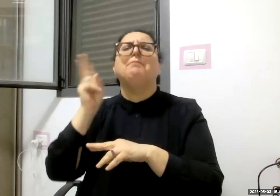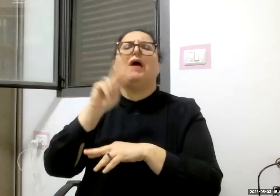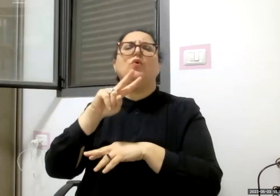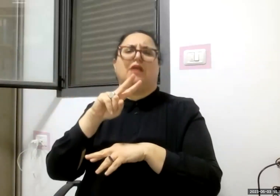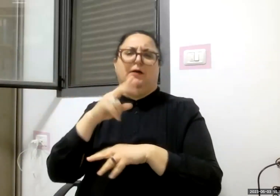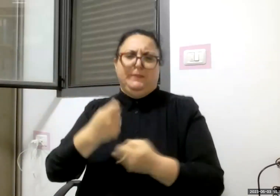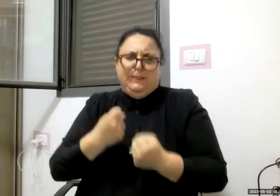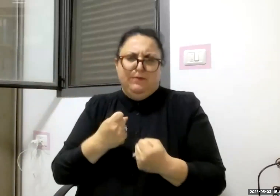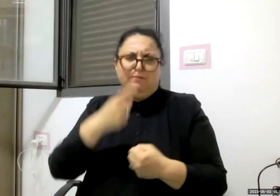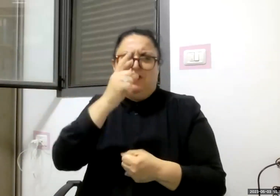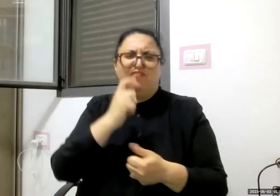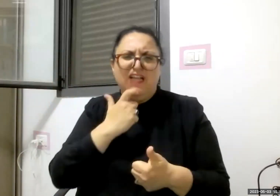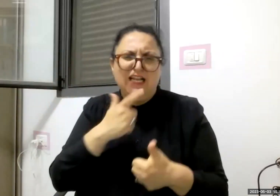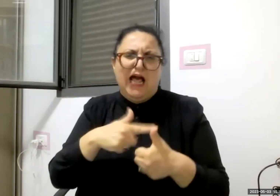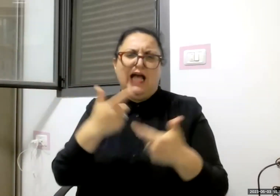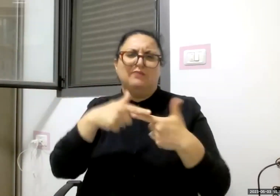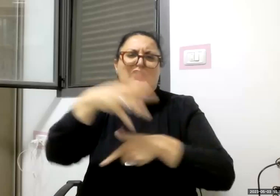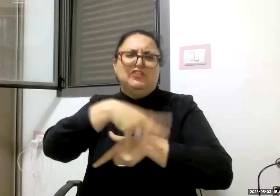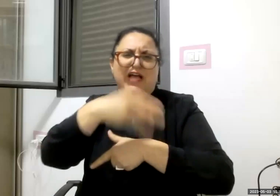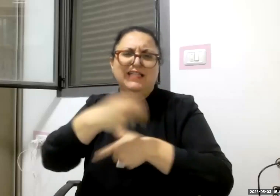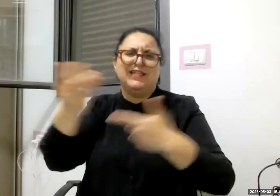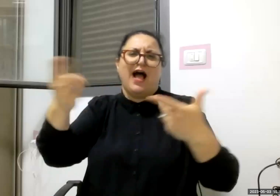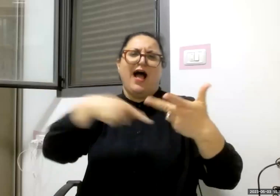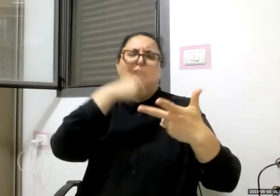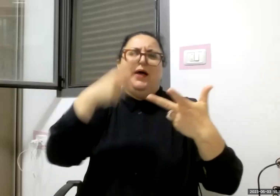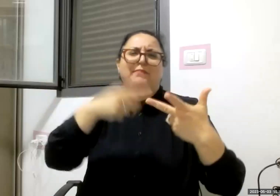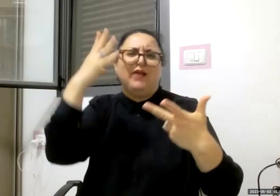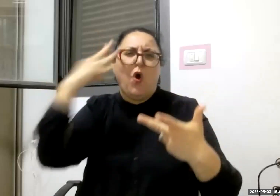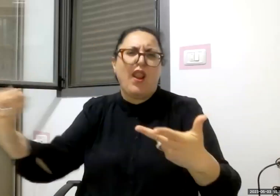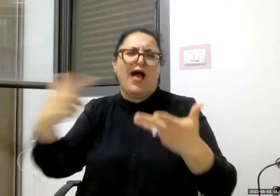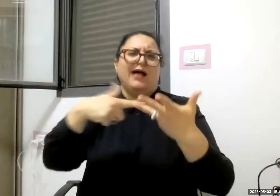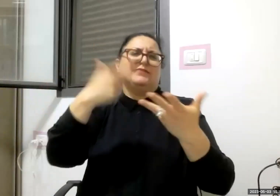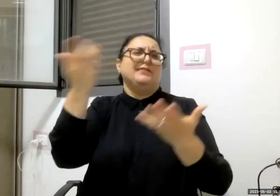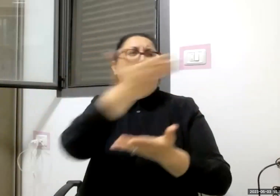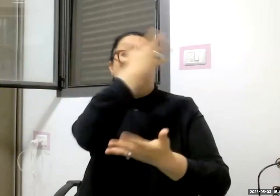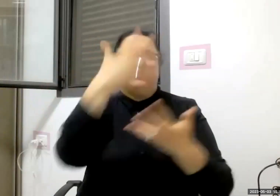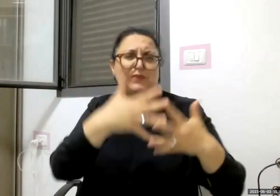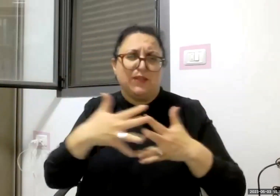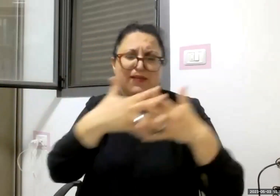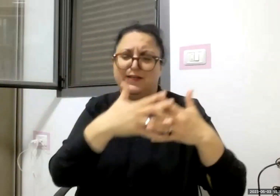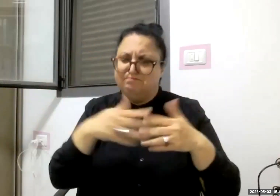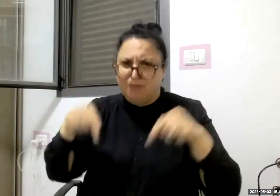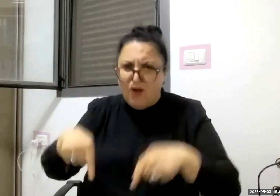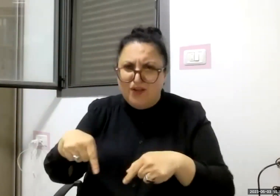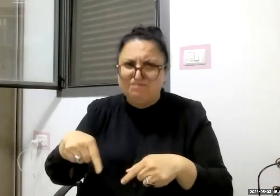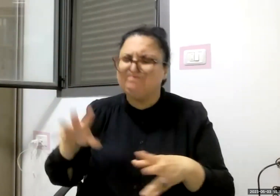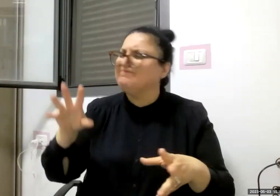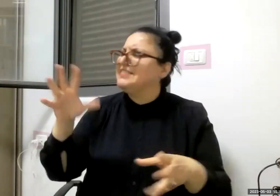בממדים אדירים של שמיעתנות ממדינות אחרות למשל פינלנד שווידיה הולנד ארצות